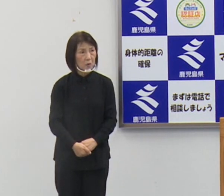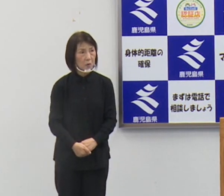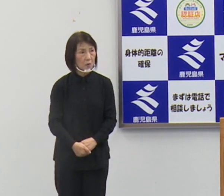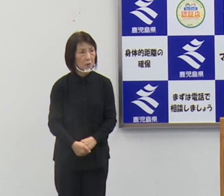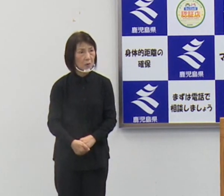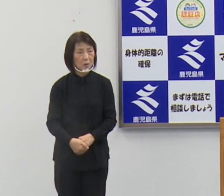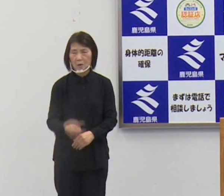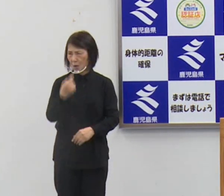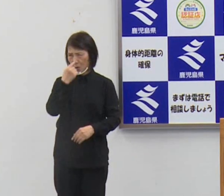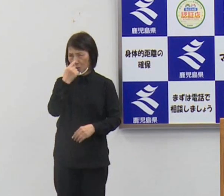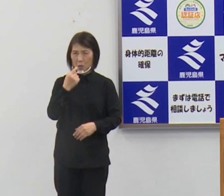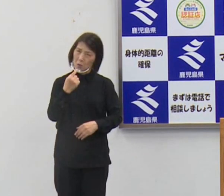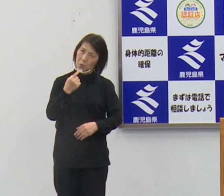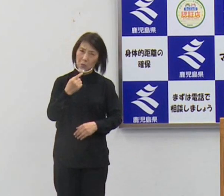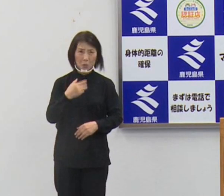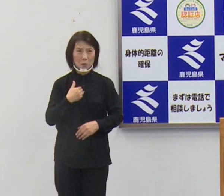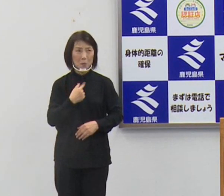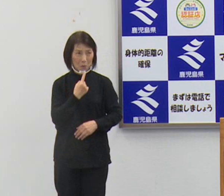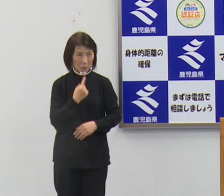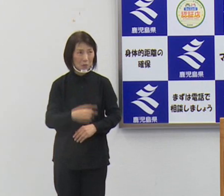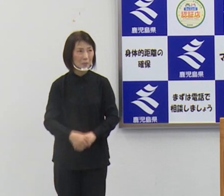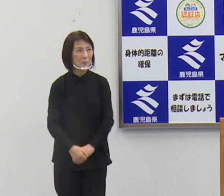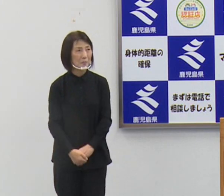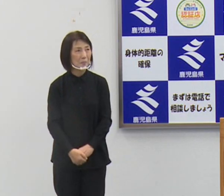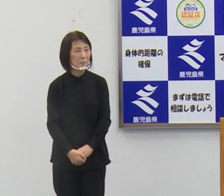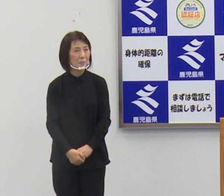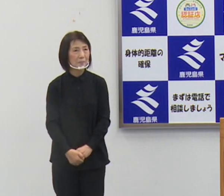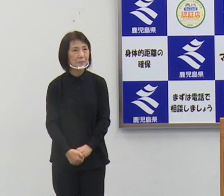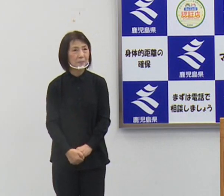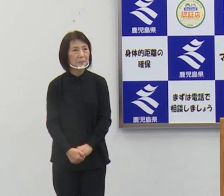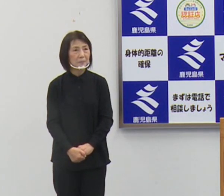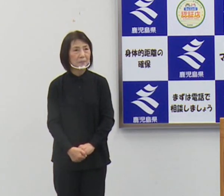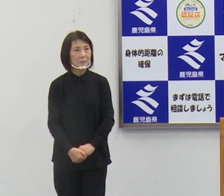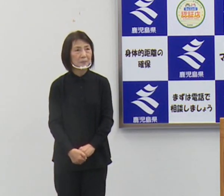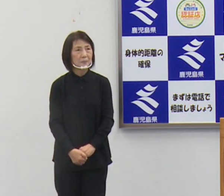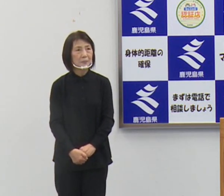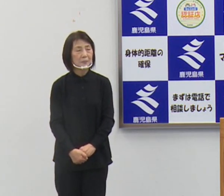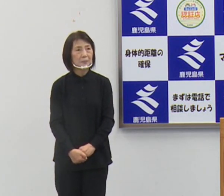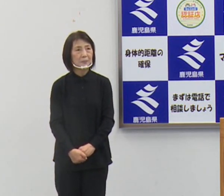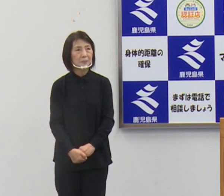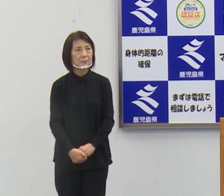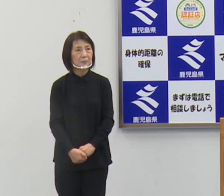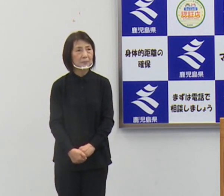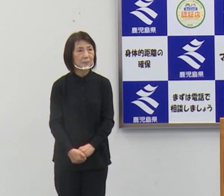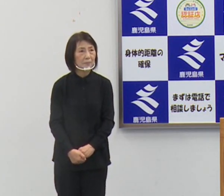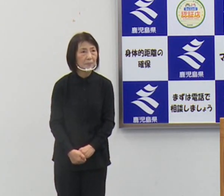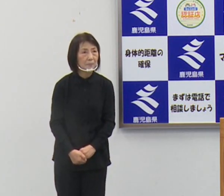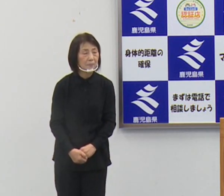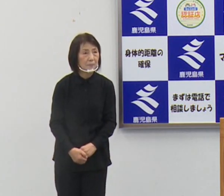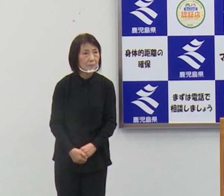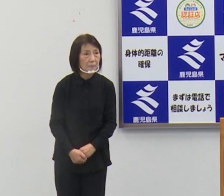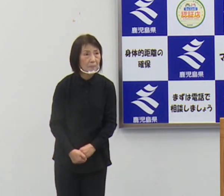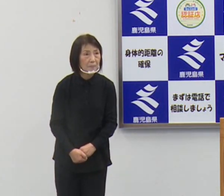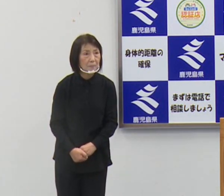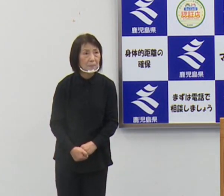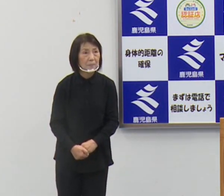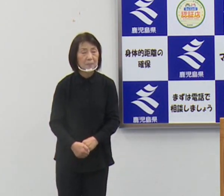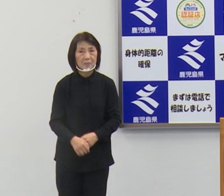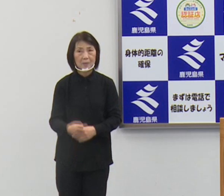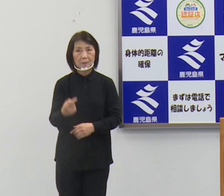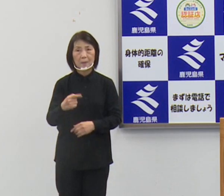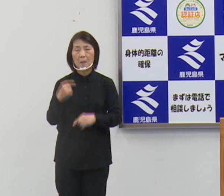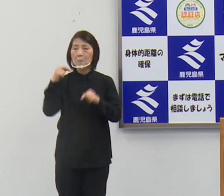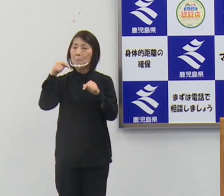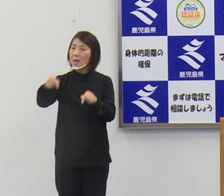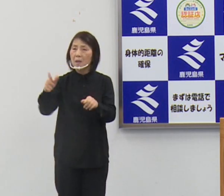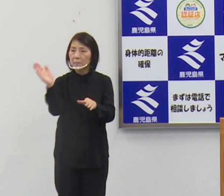しょう。ちょっと何条だったかちょっとあれですけど、 あと過料の方、これは命令出した